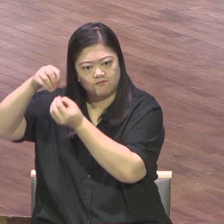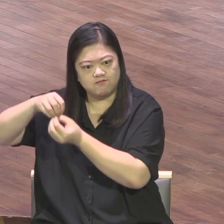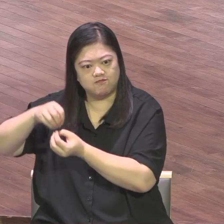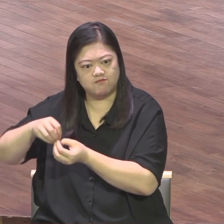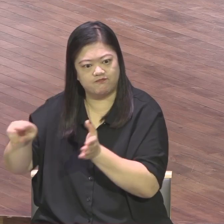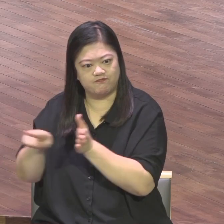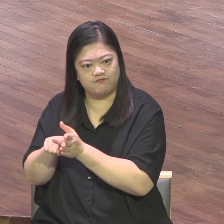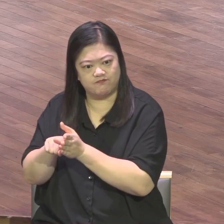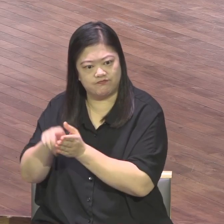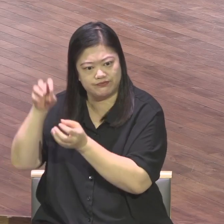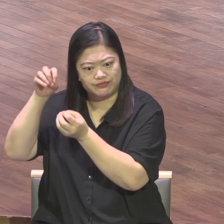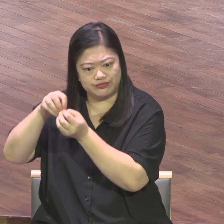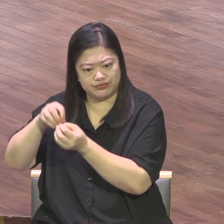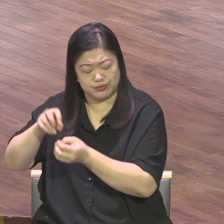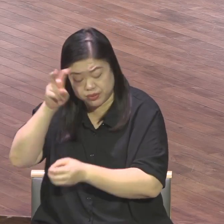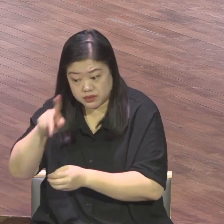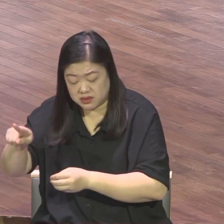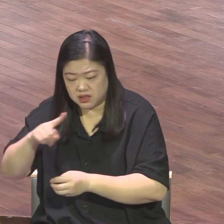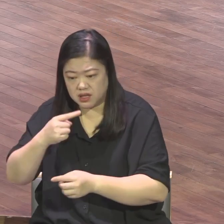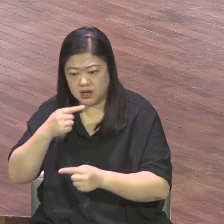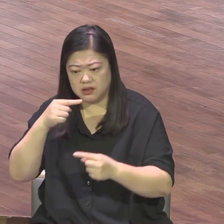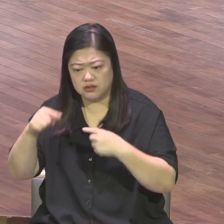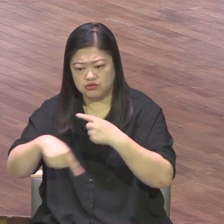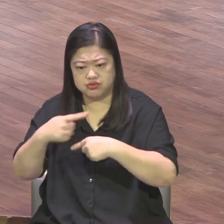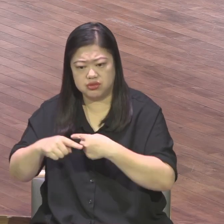우두머리라 그랬어. 이 고발 내용입니다.